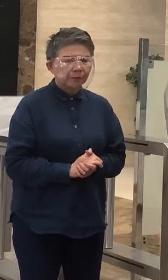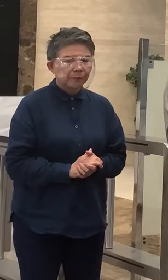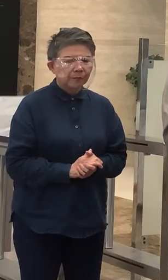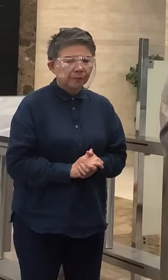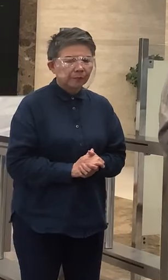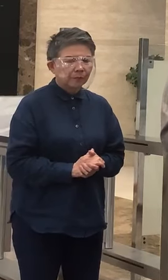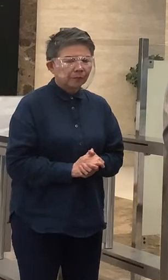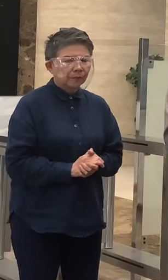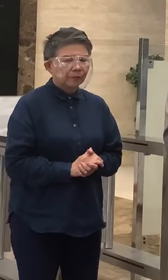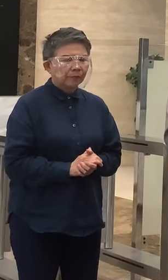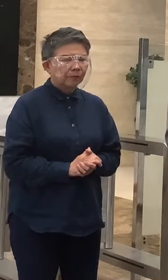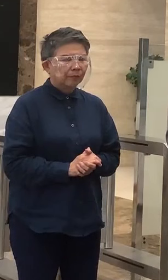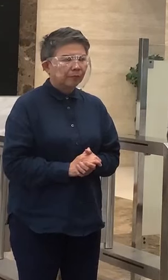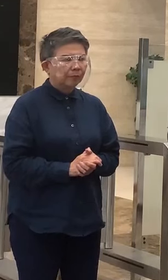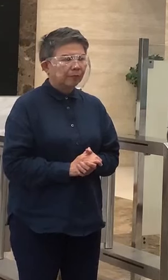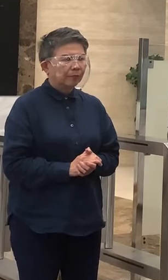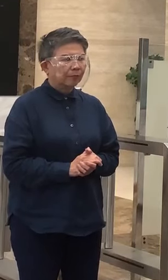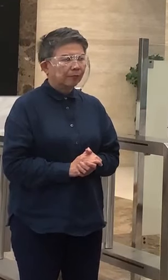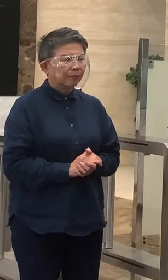Hai still there